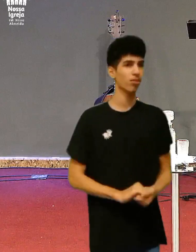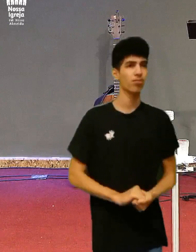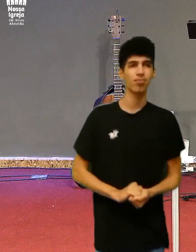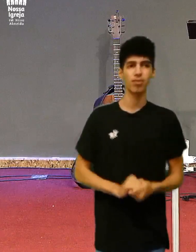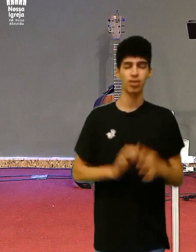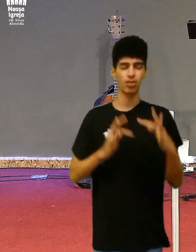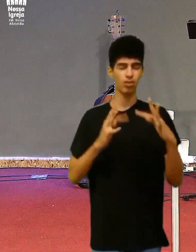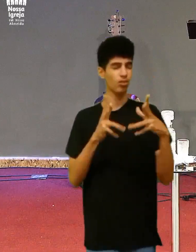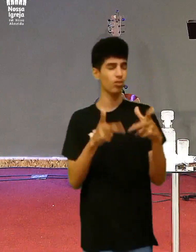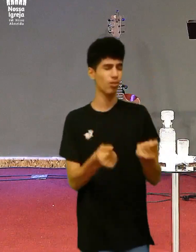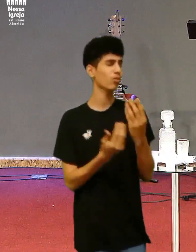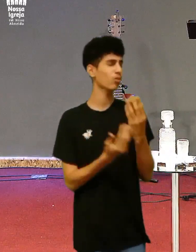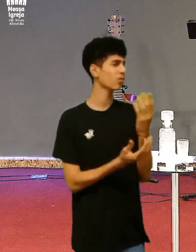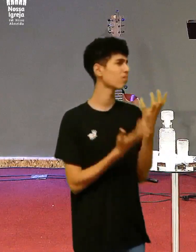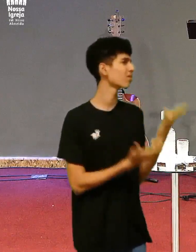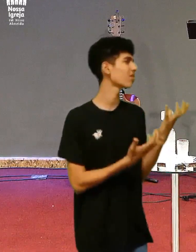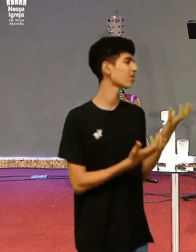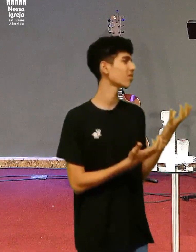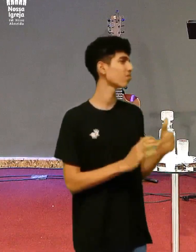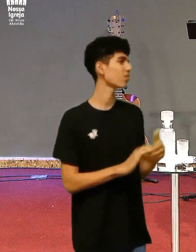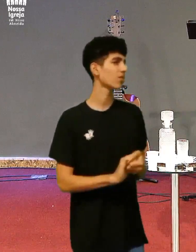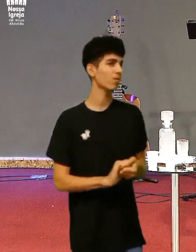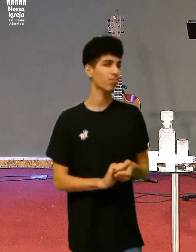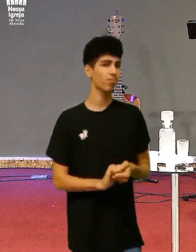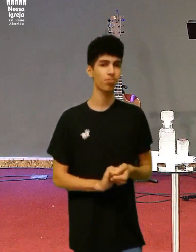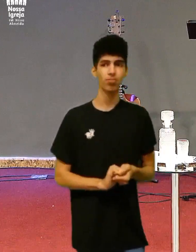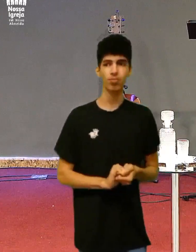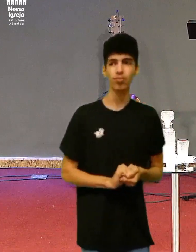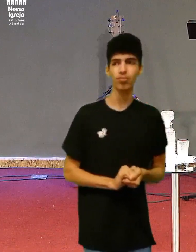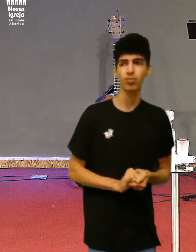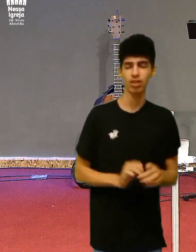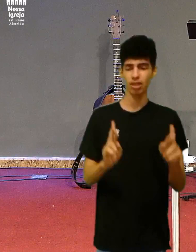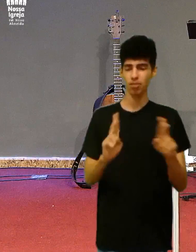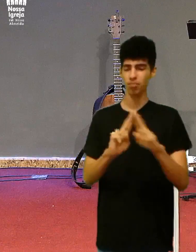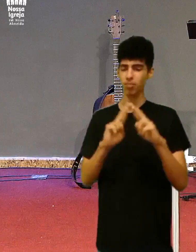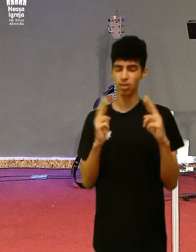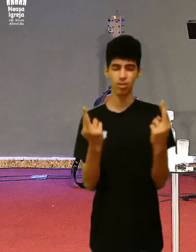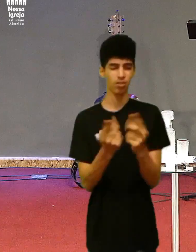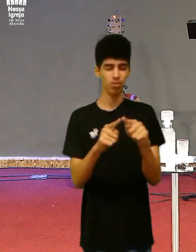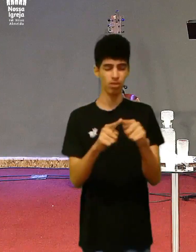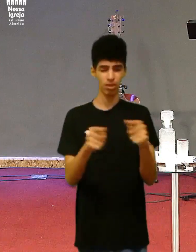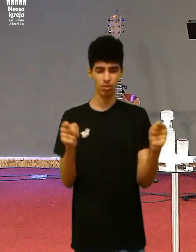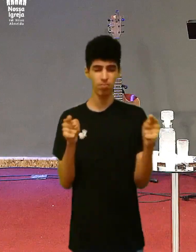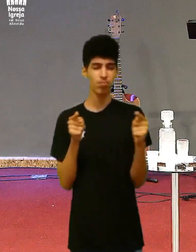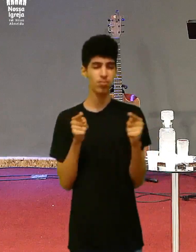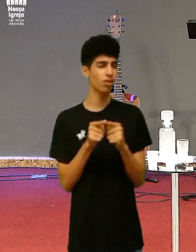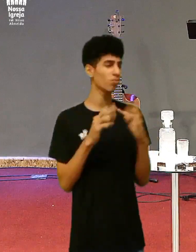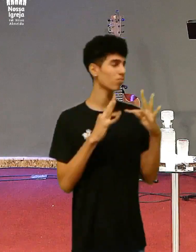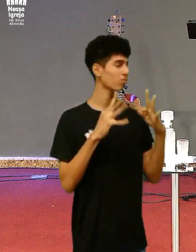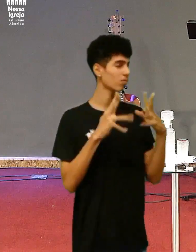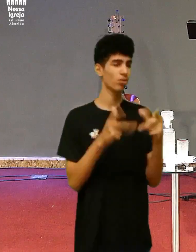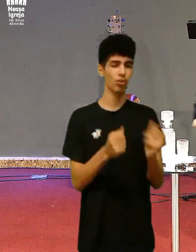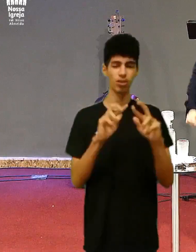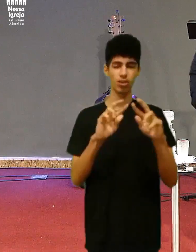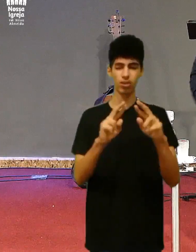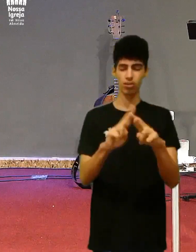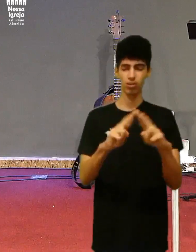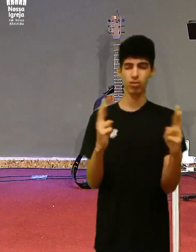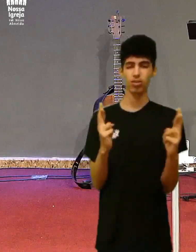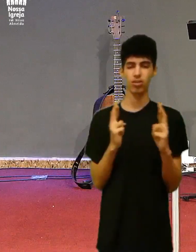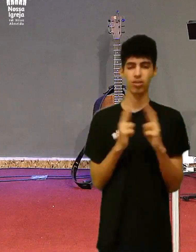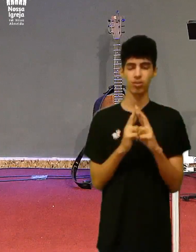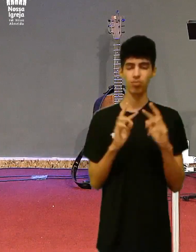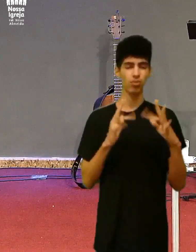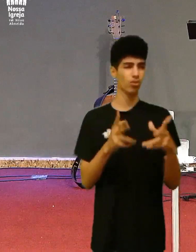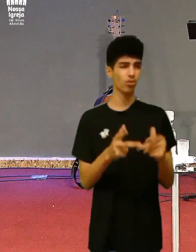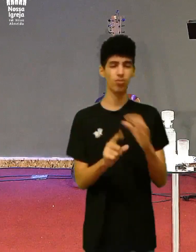de oração, em cada célula, em cada reunião dessa igreja. Que nós